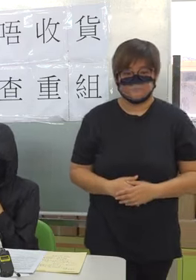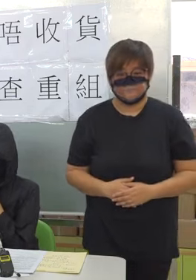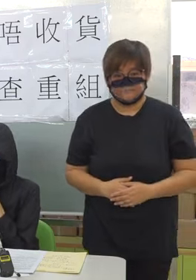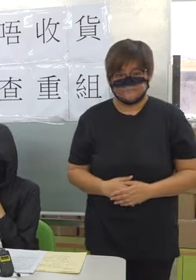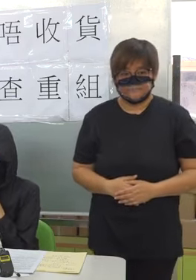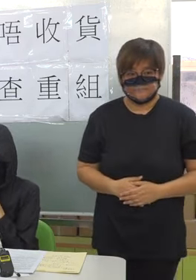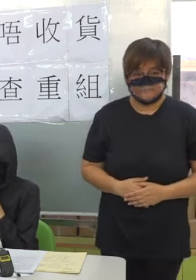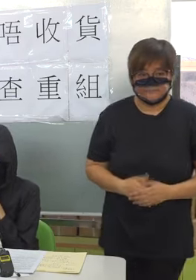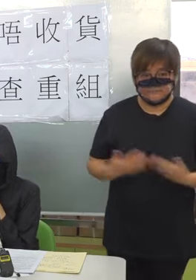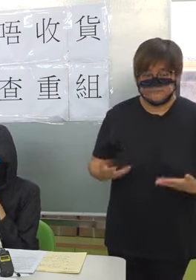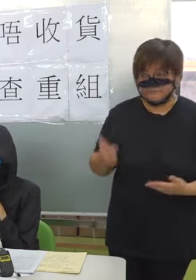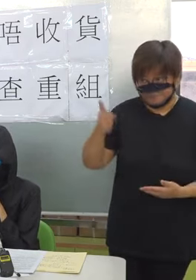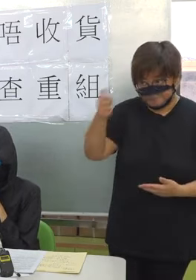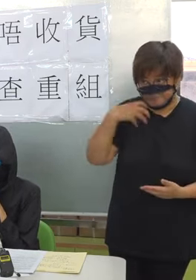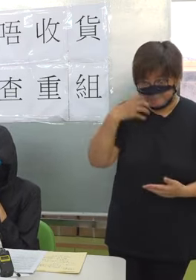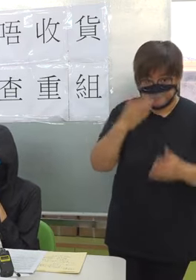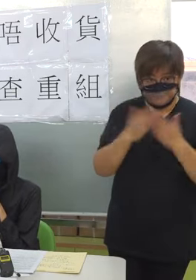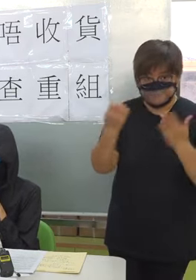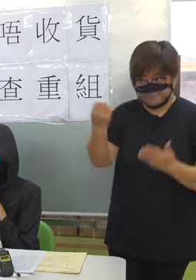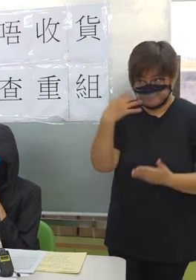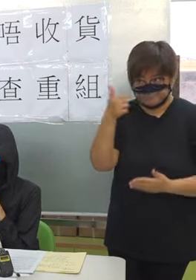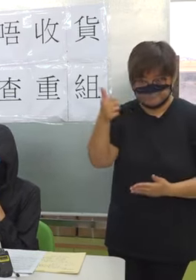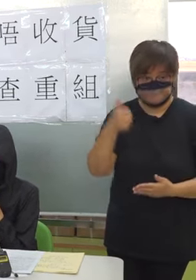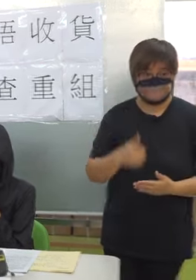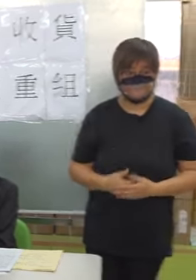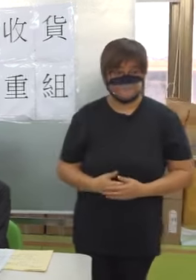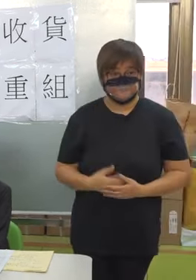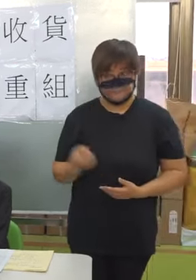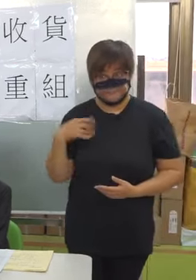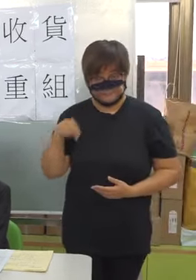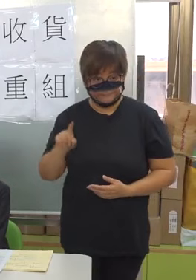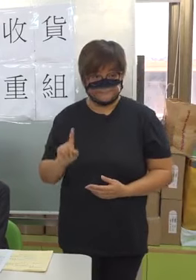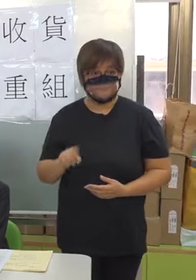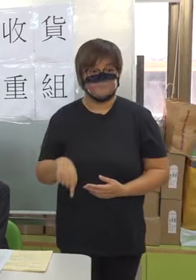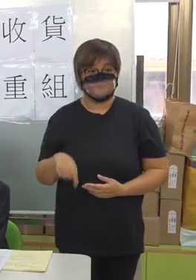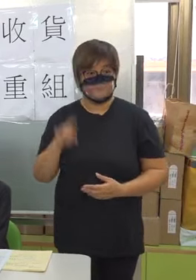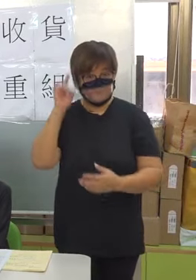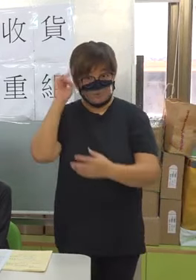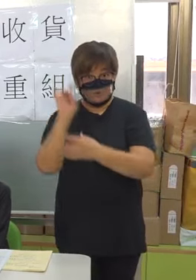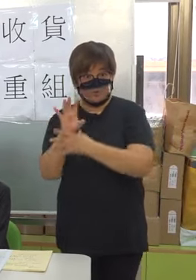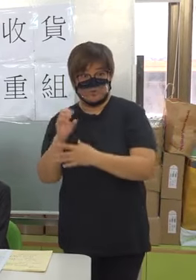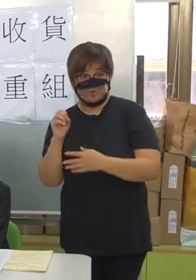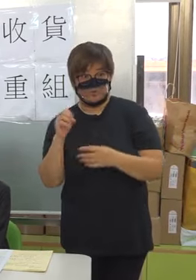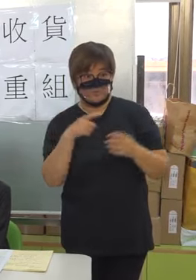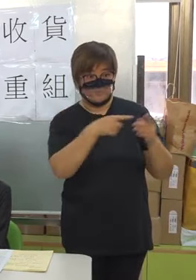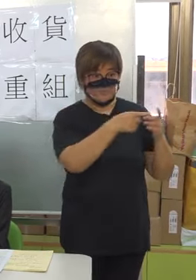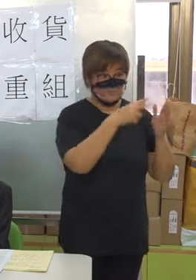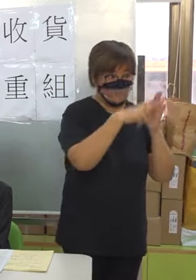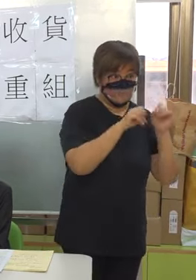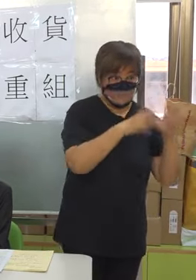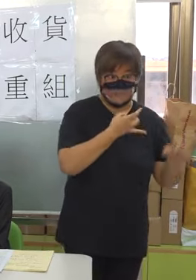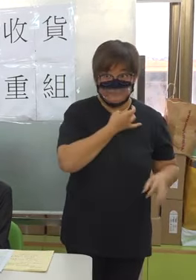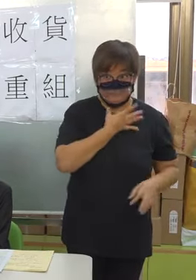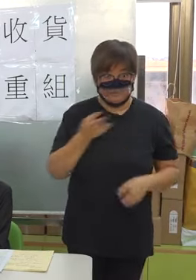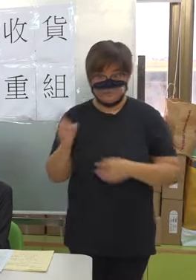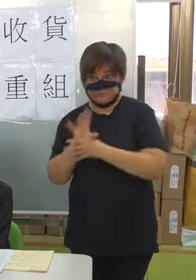首先好多謝蘋果記者嘅提問啦。咁首先就問到點解我哋會搶先喺份報告出嚟之前就做個表態先嘅？咁喺度我